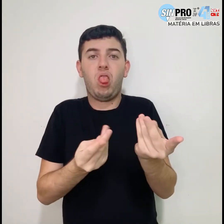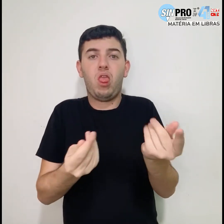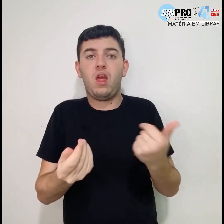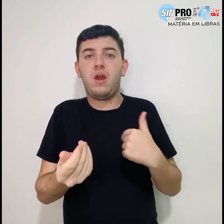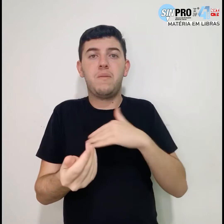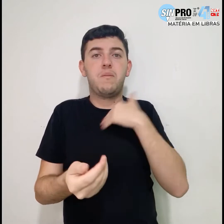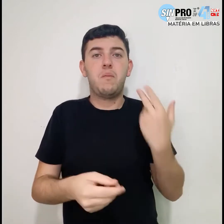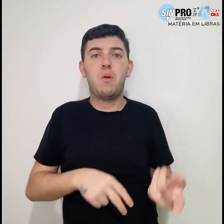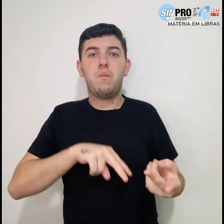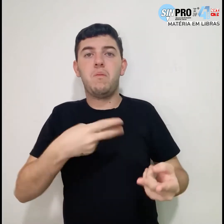brasileiros.